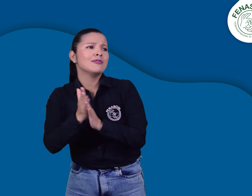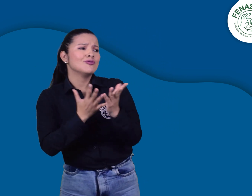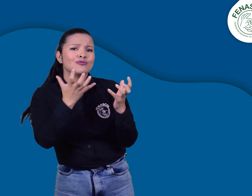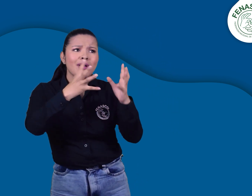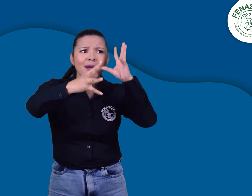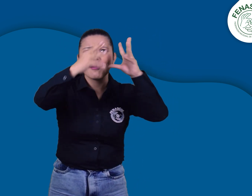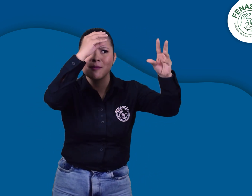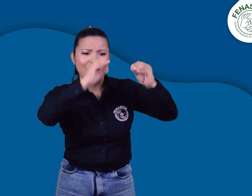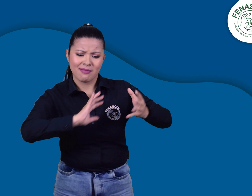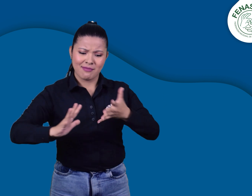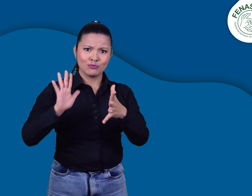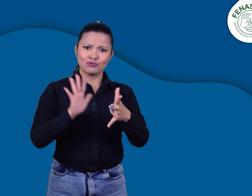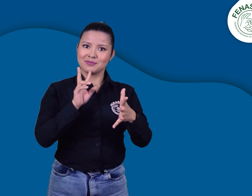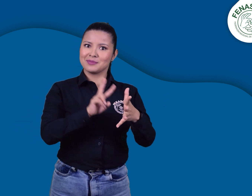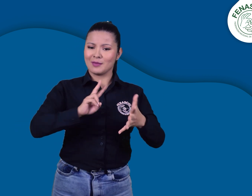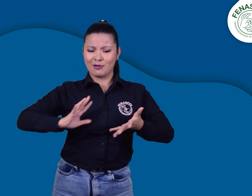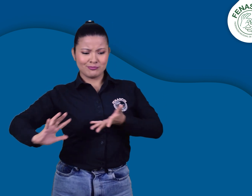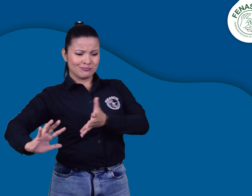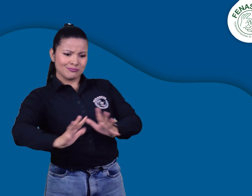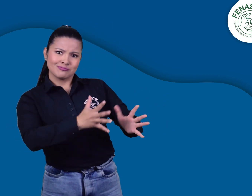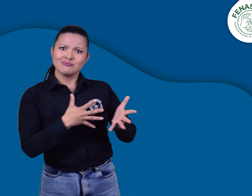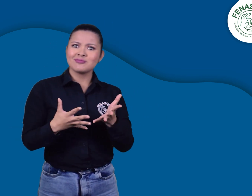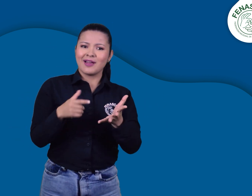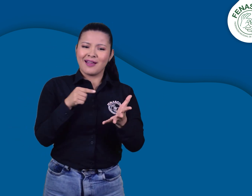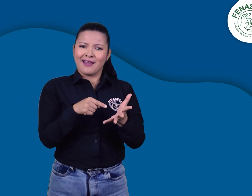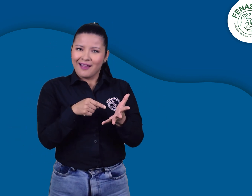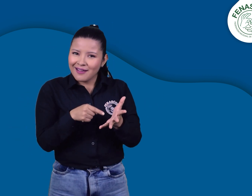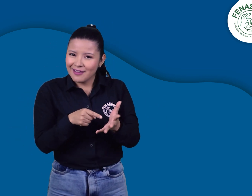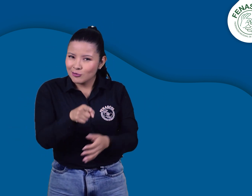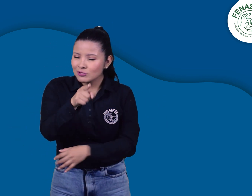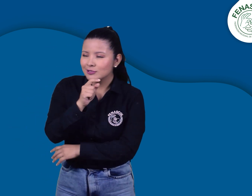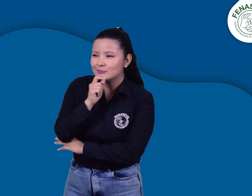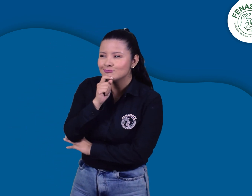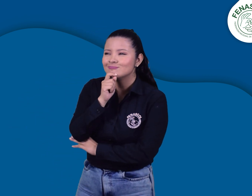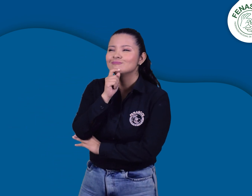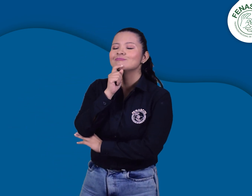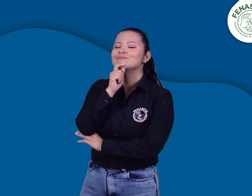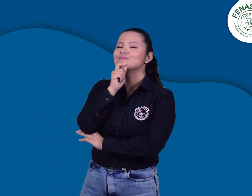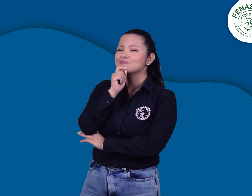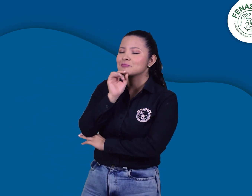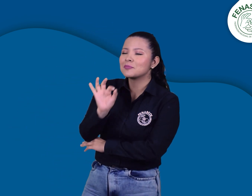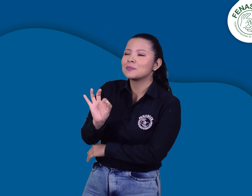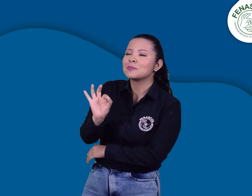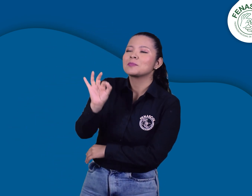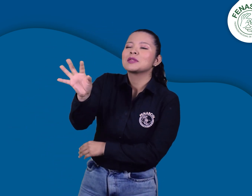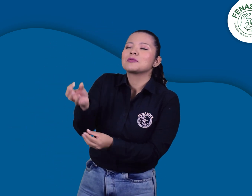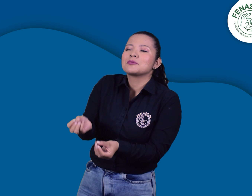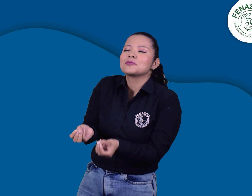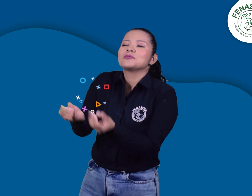el visual vernacular y en hacer sus propias narraciones artísticas, como lo haces tú. ¿Qué tip, qué consejo les pudieras